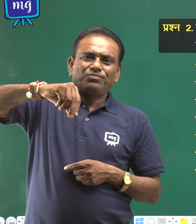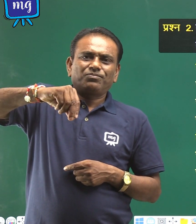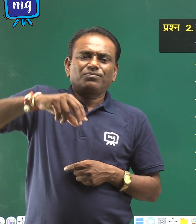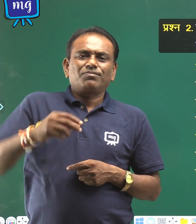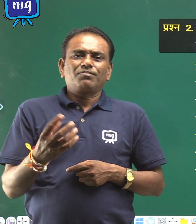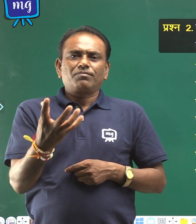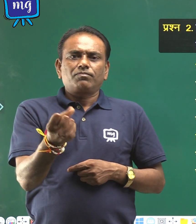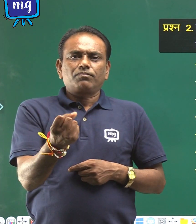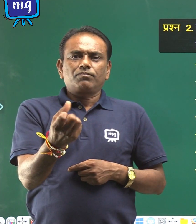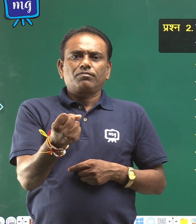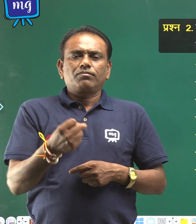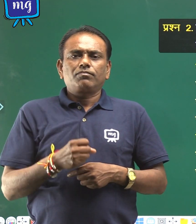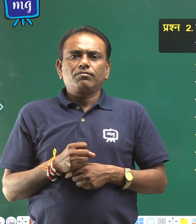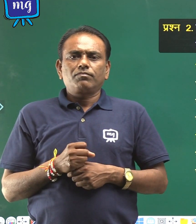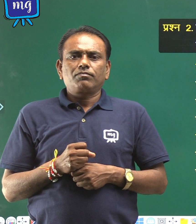लड्डू,